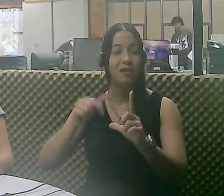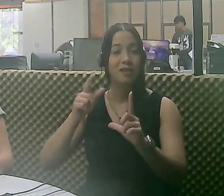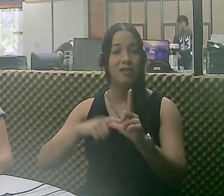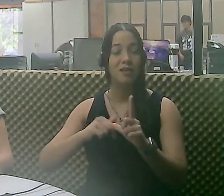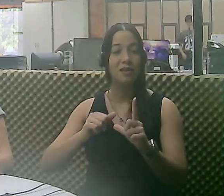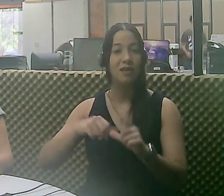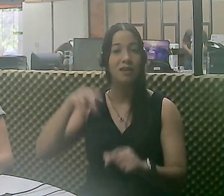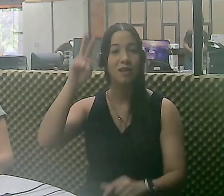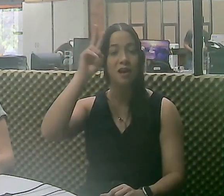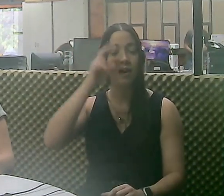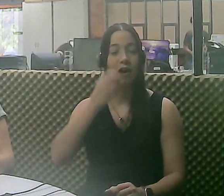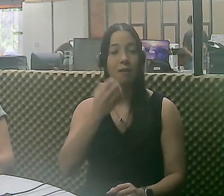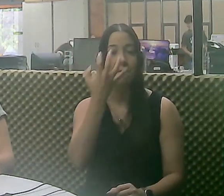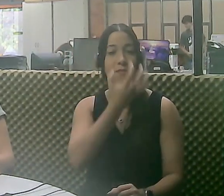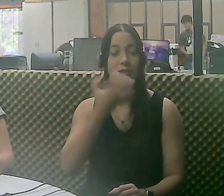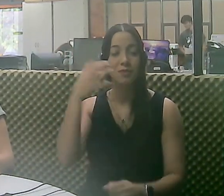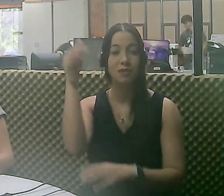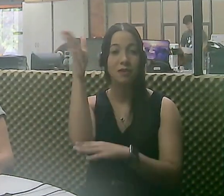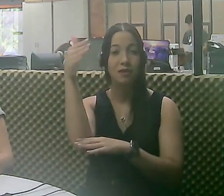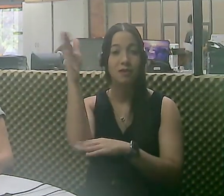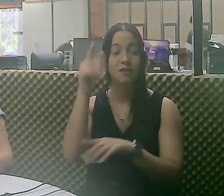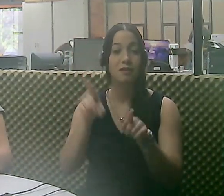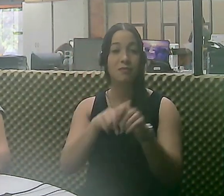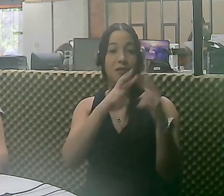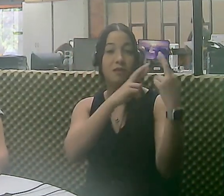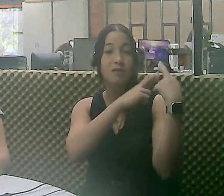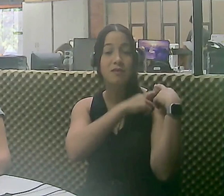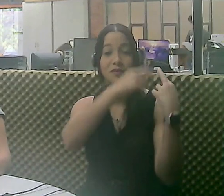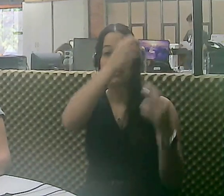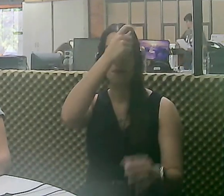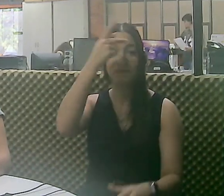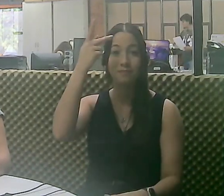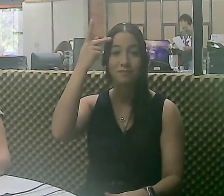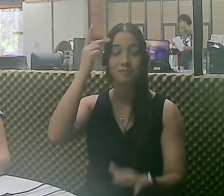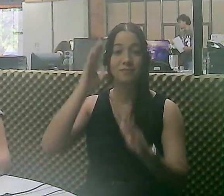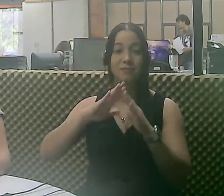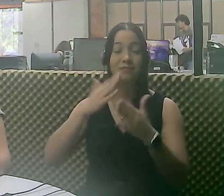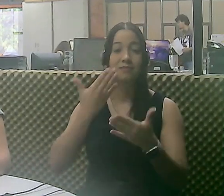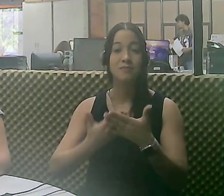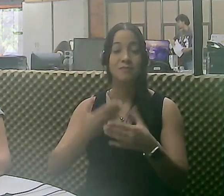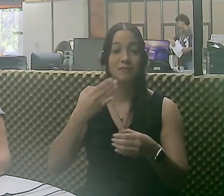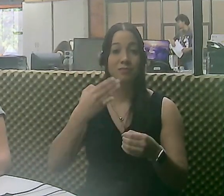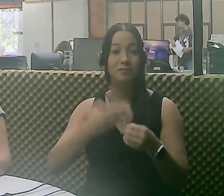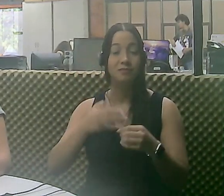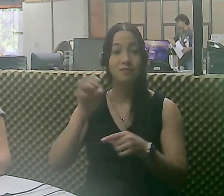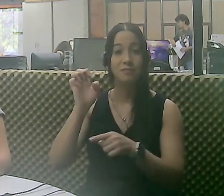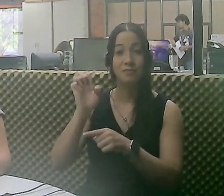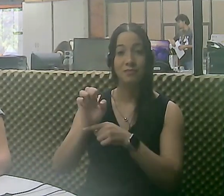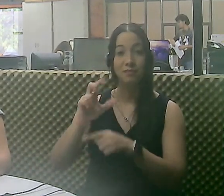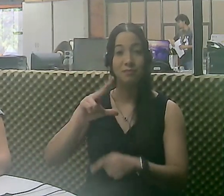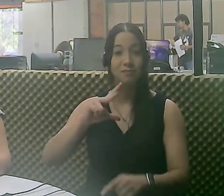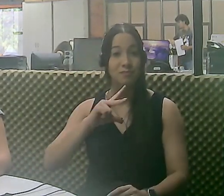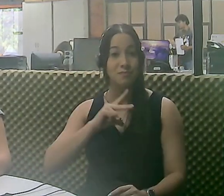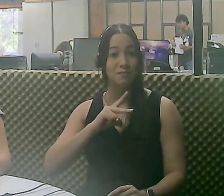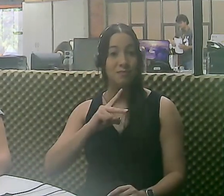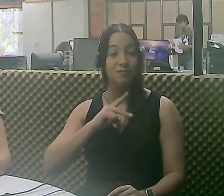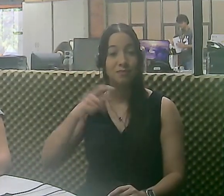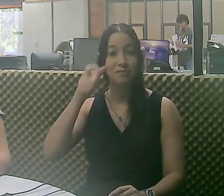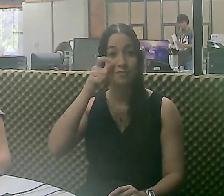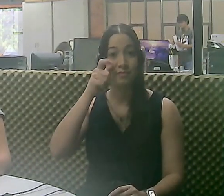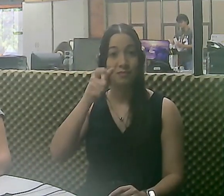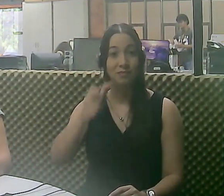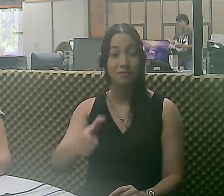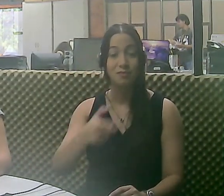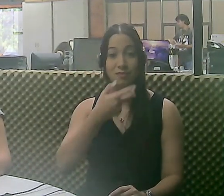do hino nacional e a função de um prefeito. Escolas municipais, estaduais e particulares interessadas